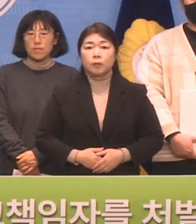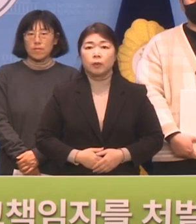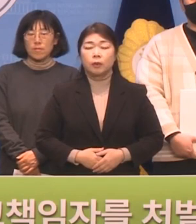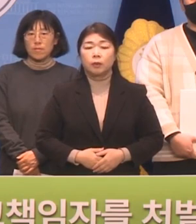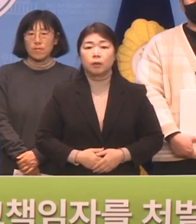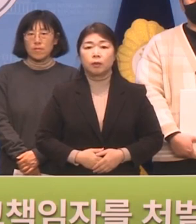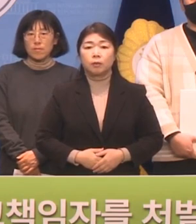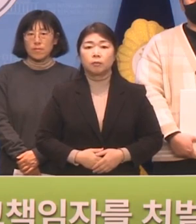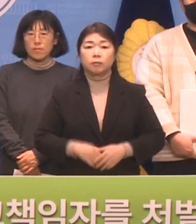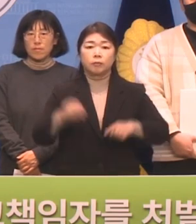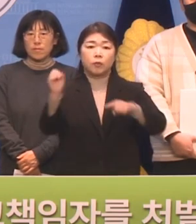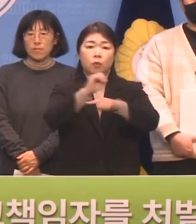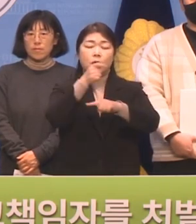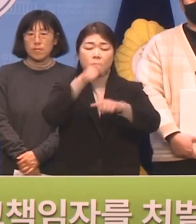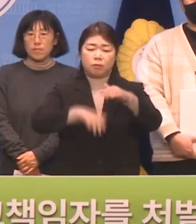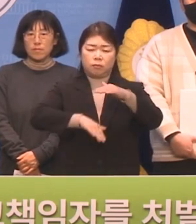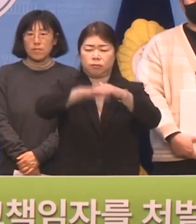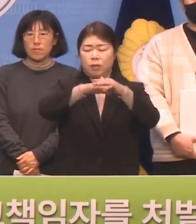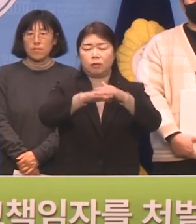오송 참사